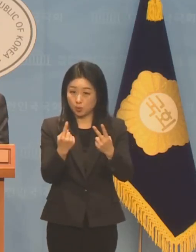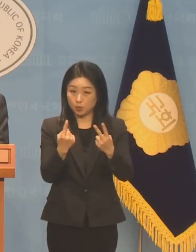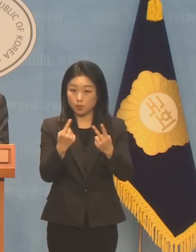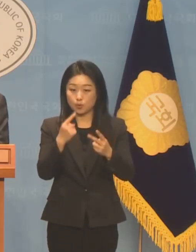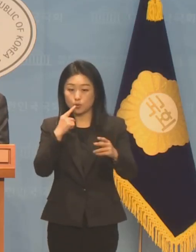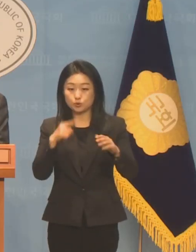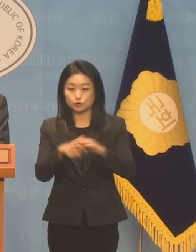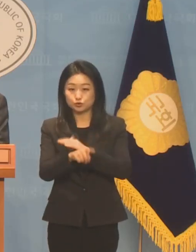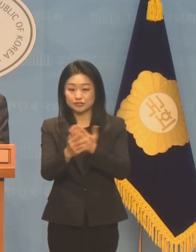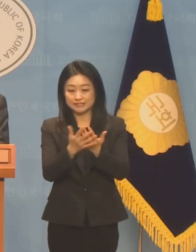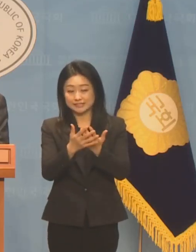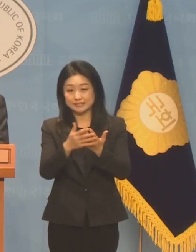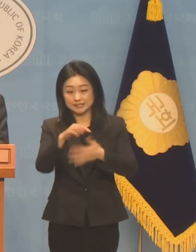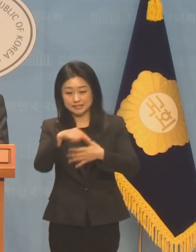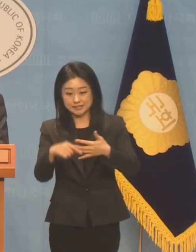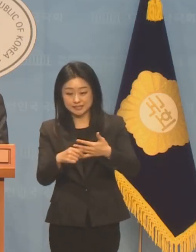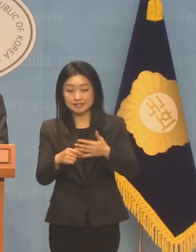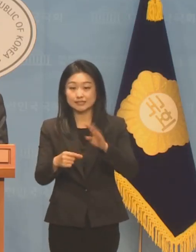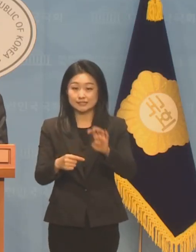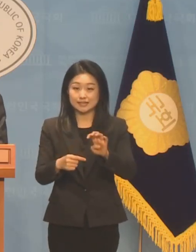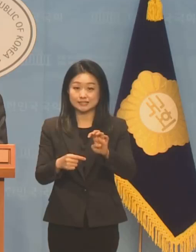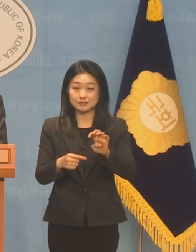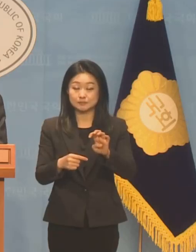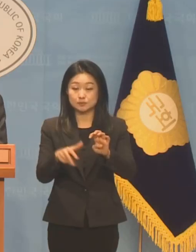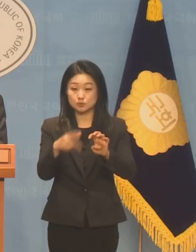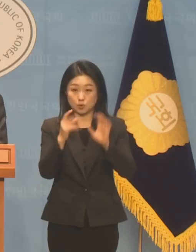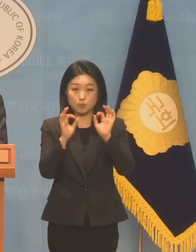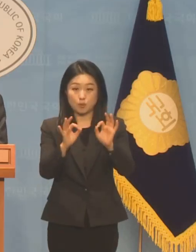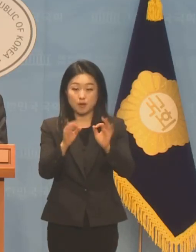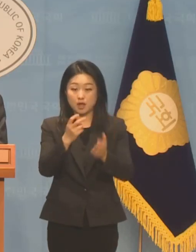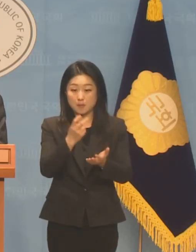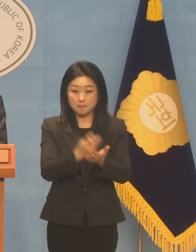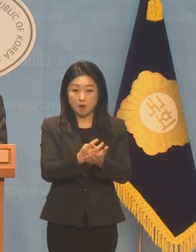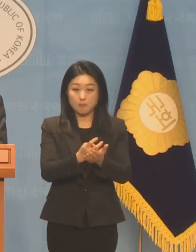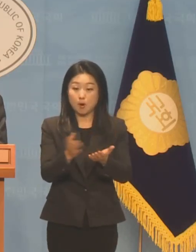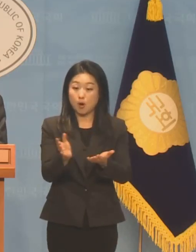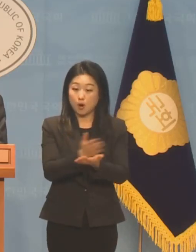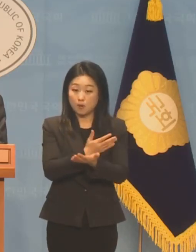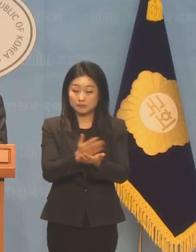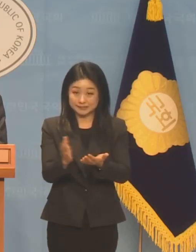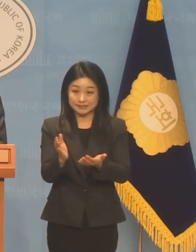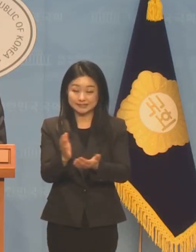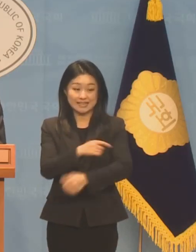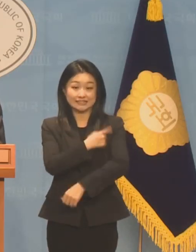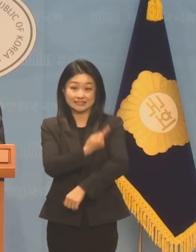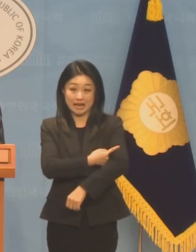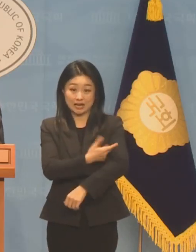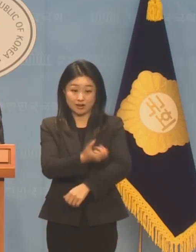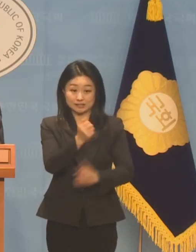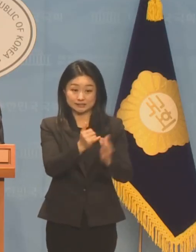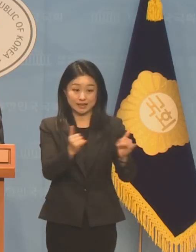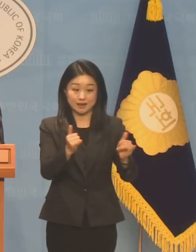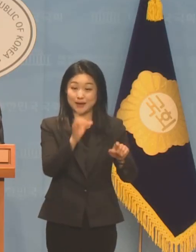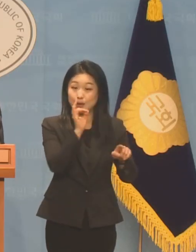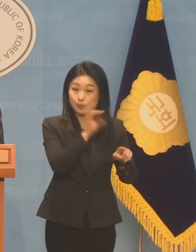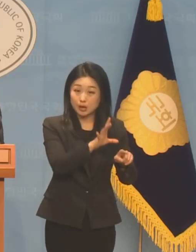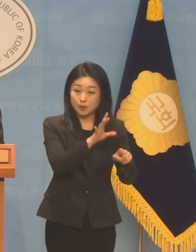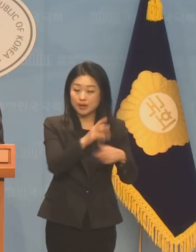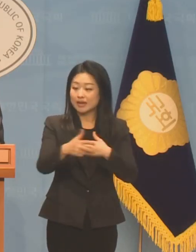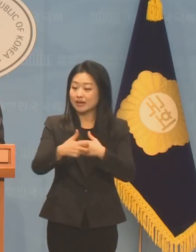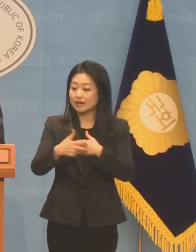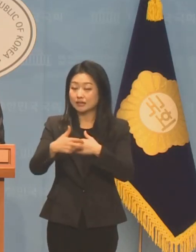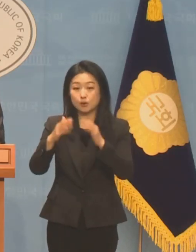시행규칙 40조 등에 따르면 법적 근거 없는 자의 자격 표방을 금지하고